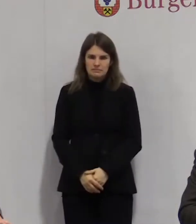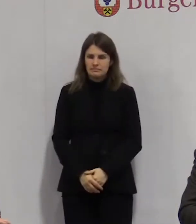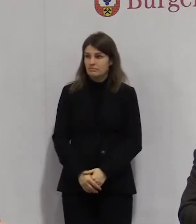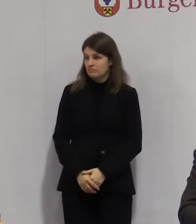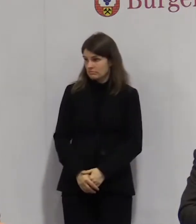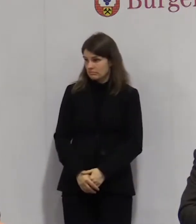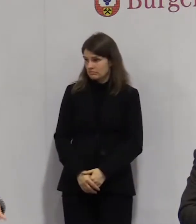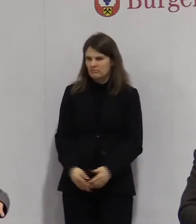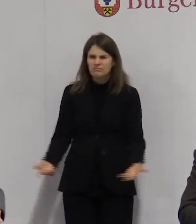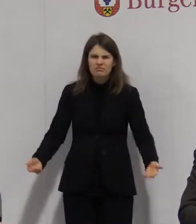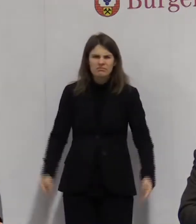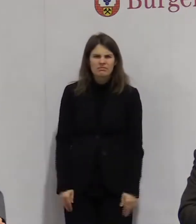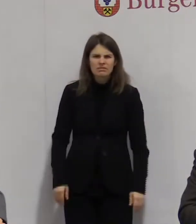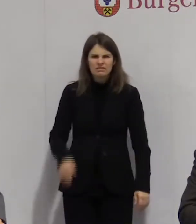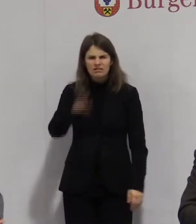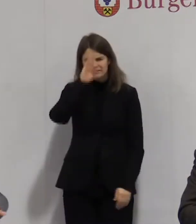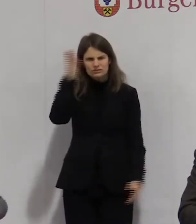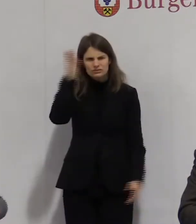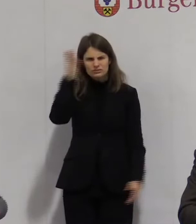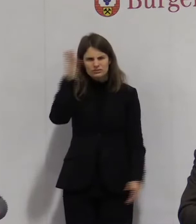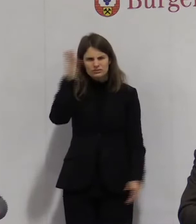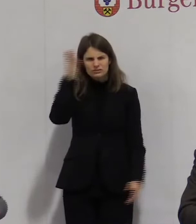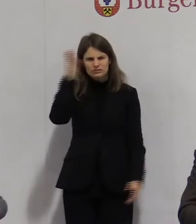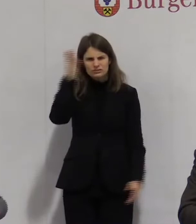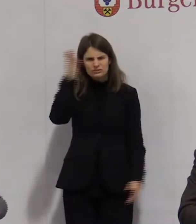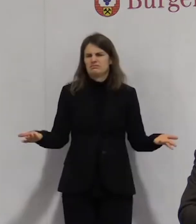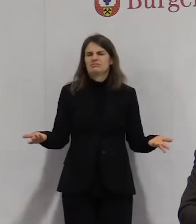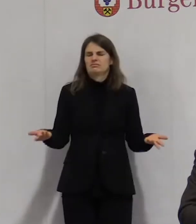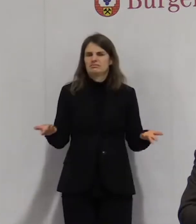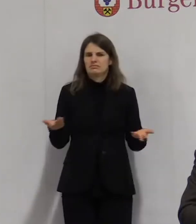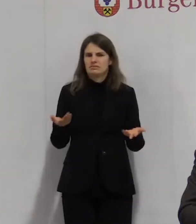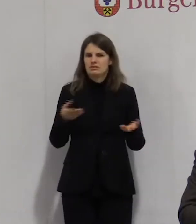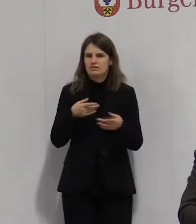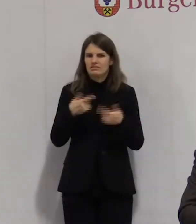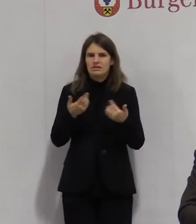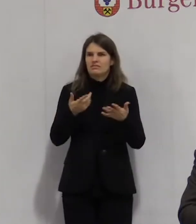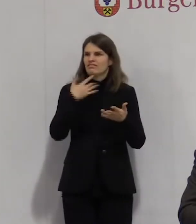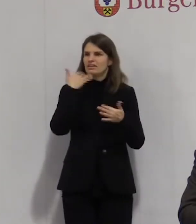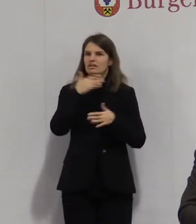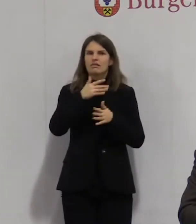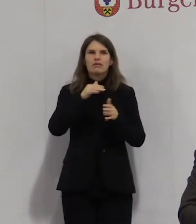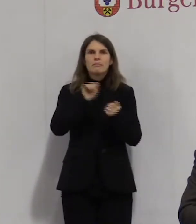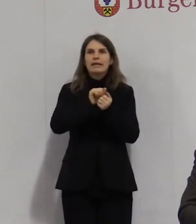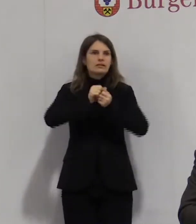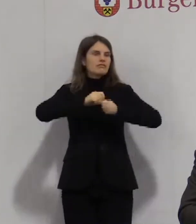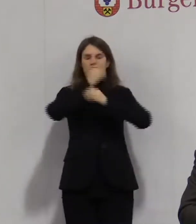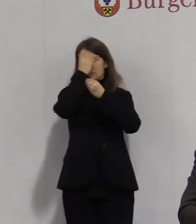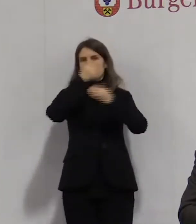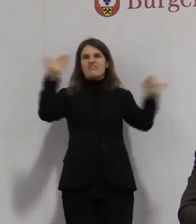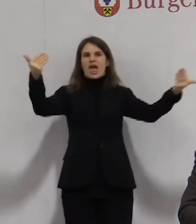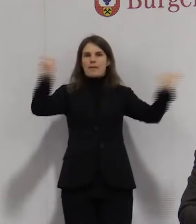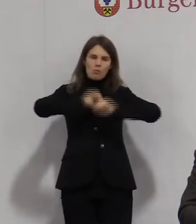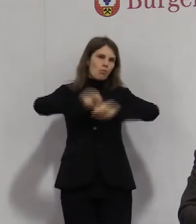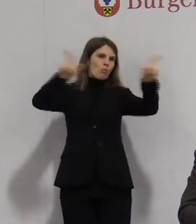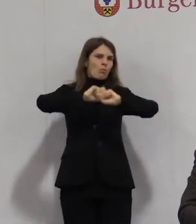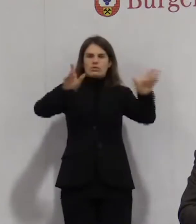Das ist ja völlig nur Quatsch. Also wir haben jetzt kein großes Presseprimborium bisher um das Impfzentrum